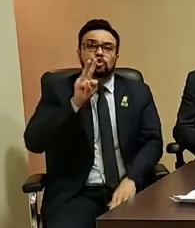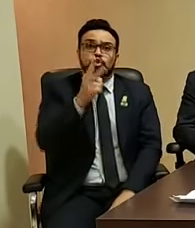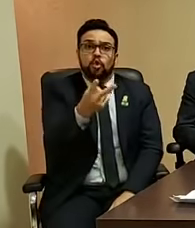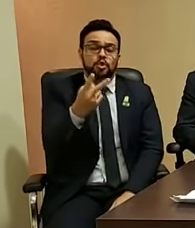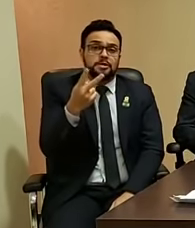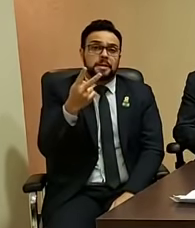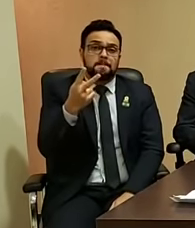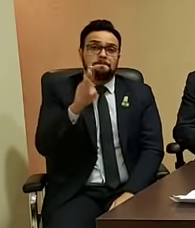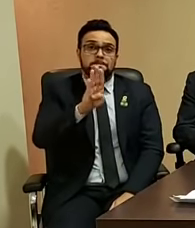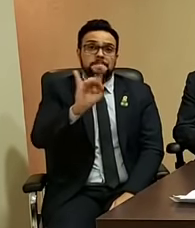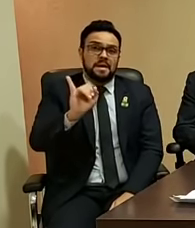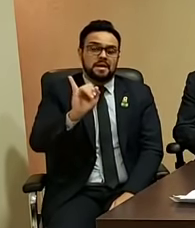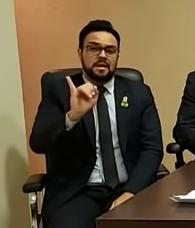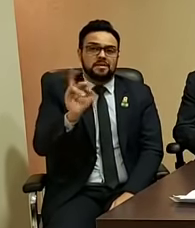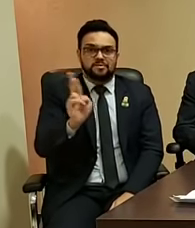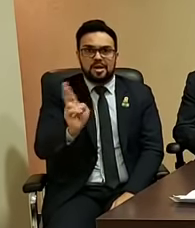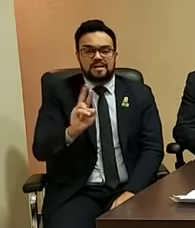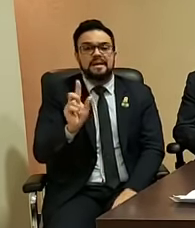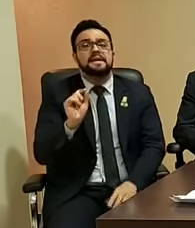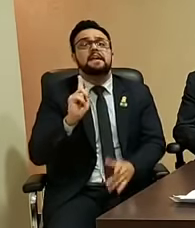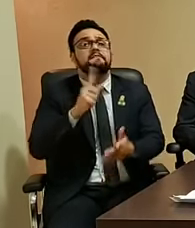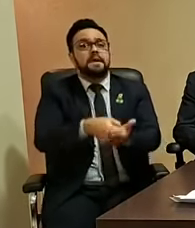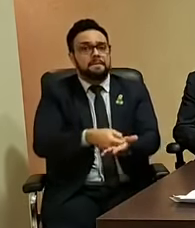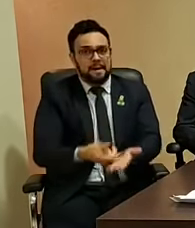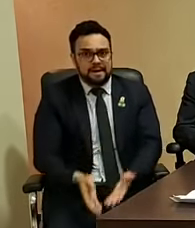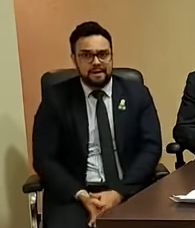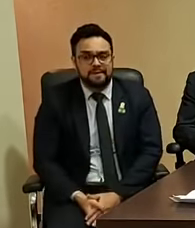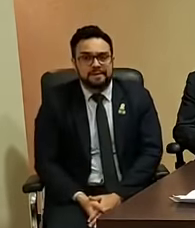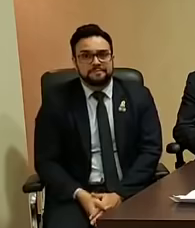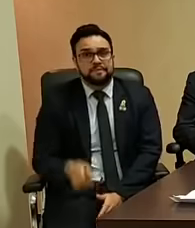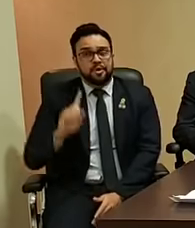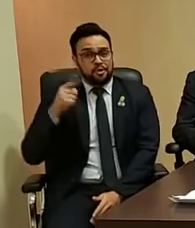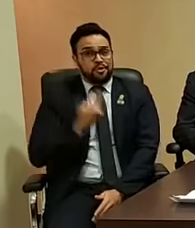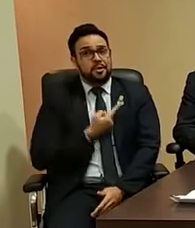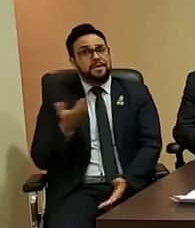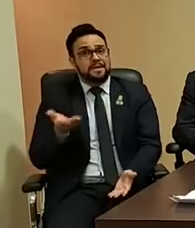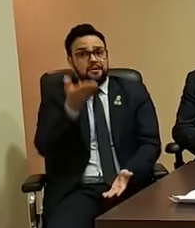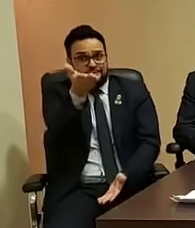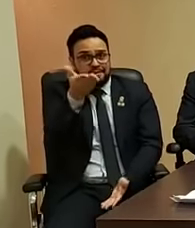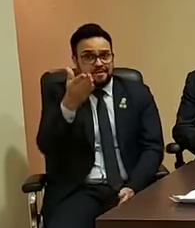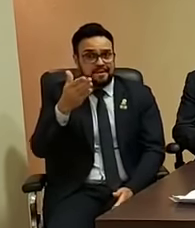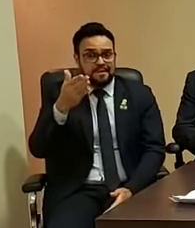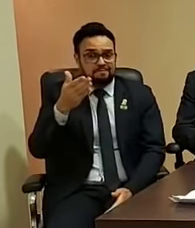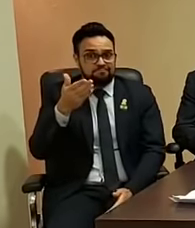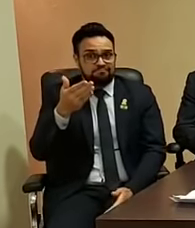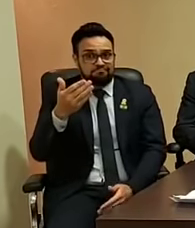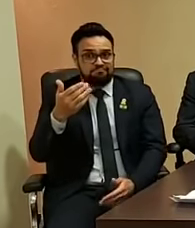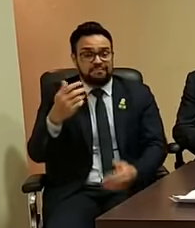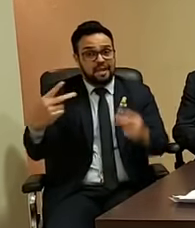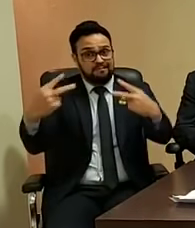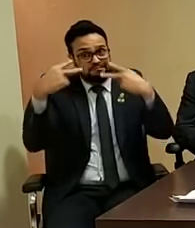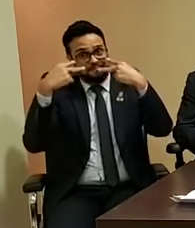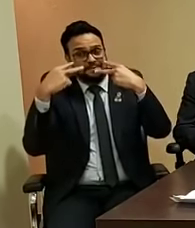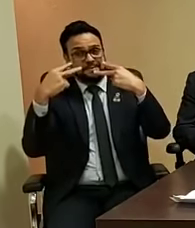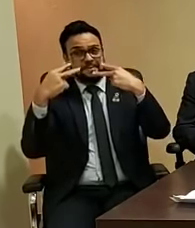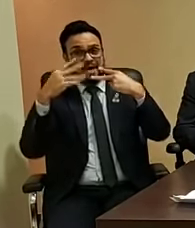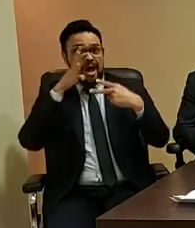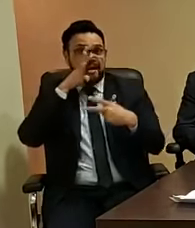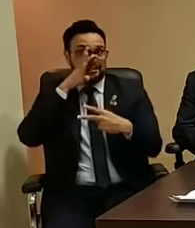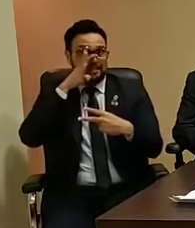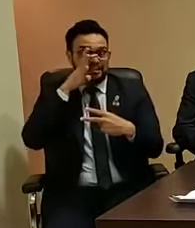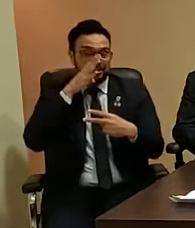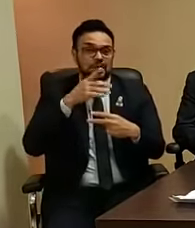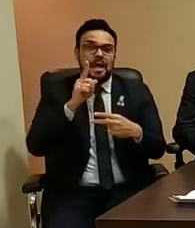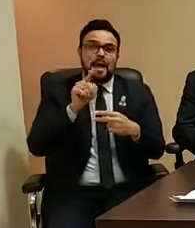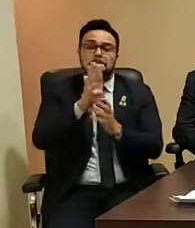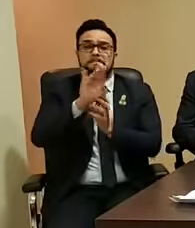Emprestamos 656. Quem vai pagar essa conta? Nós aqui. Até você aí que está ouvindo aí. Então, e a garantia, bilhão para cá,